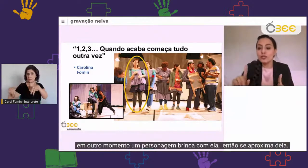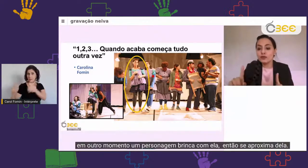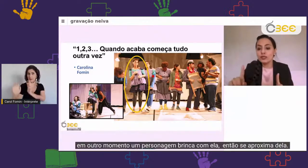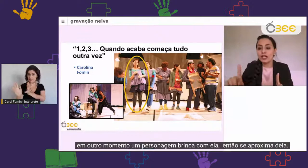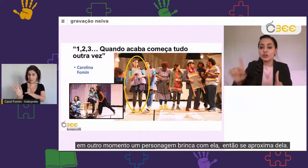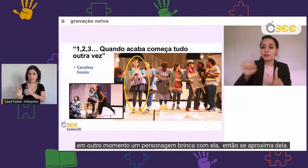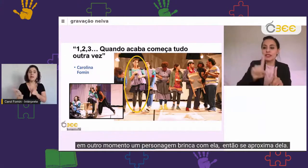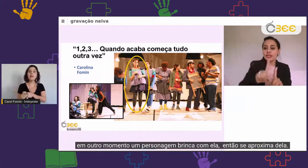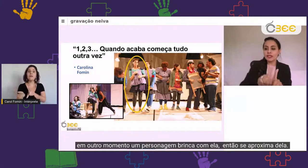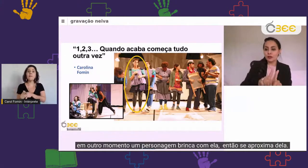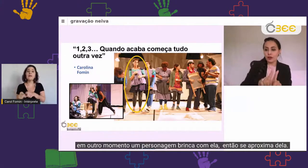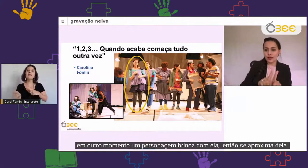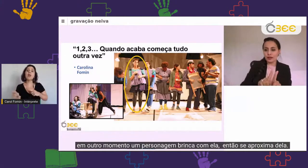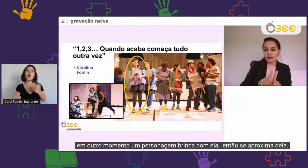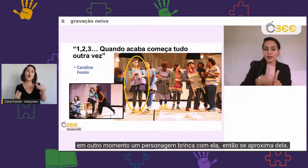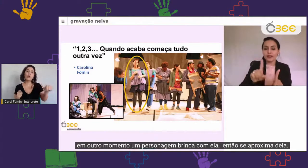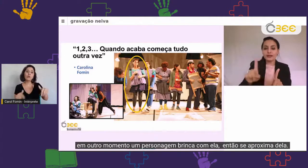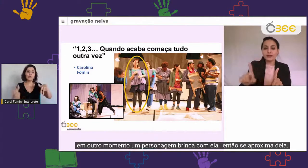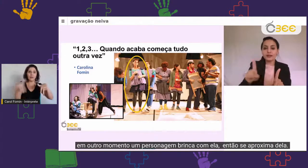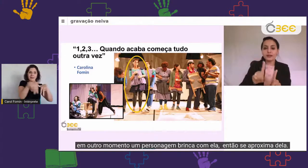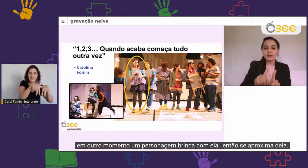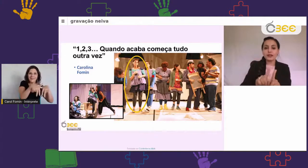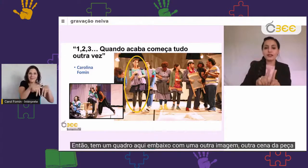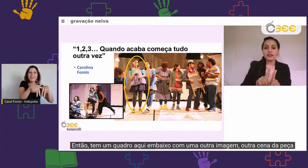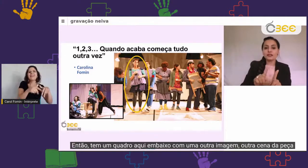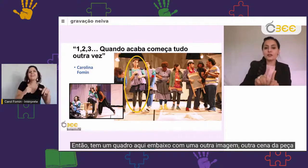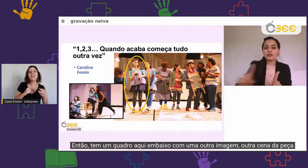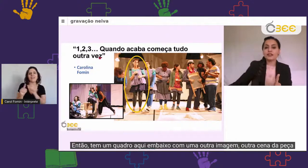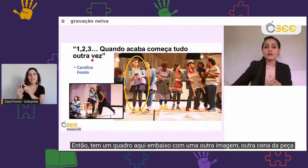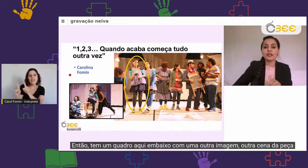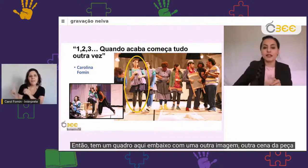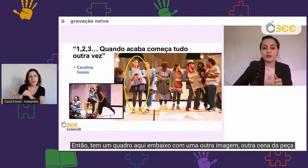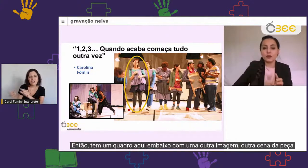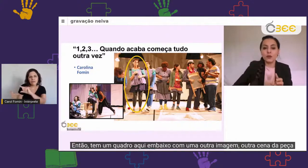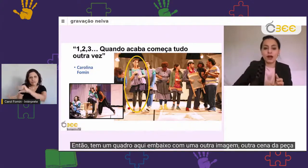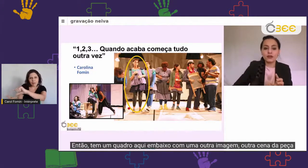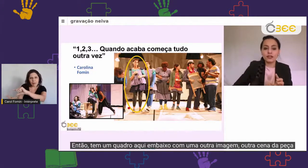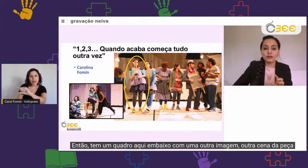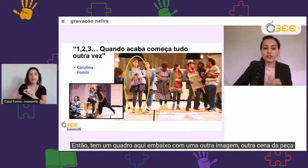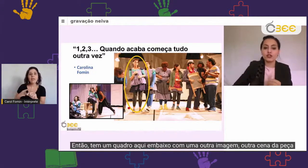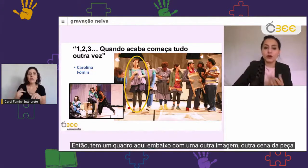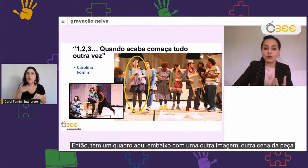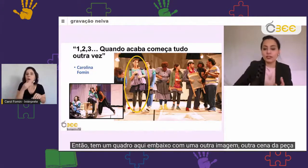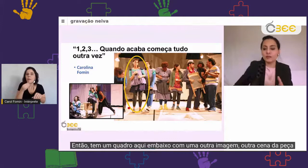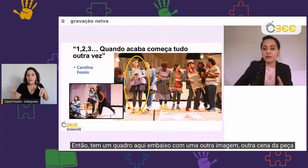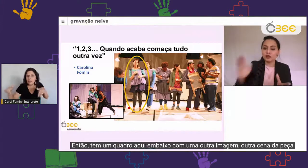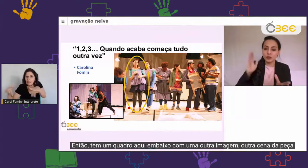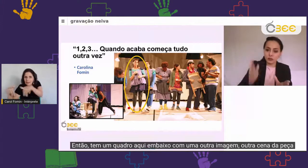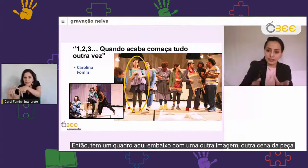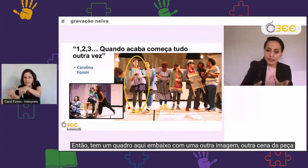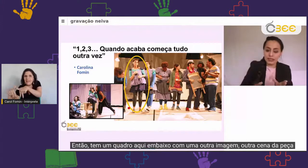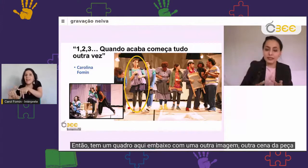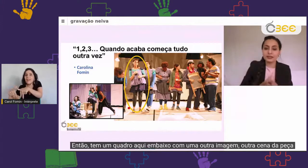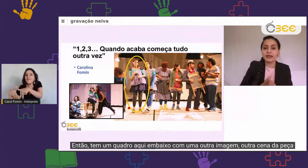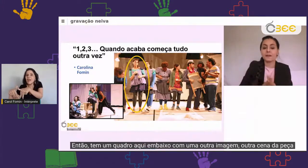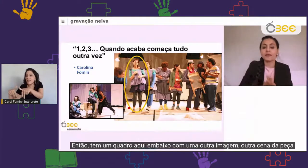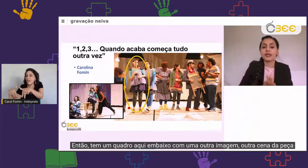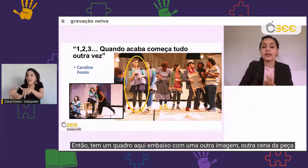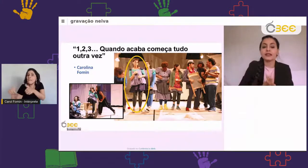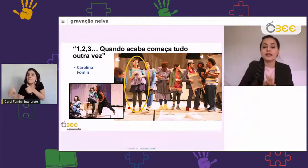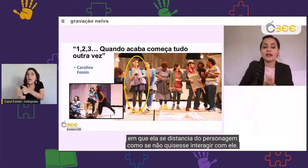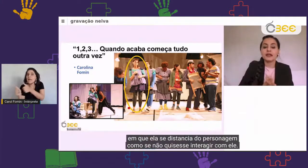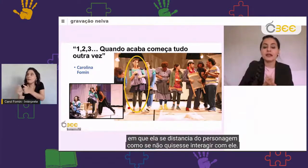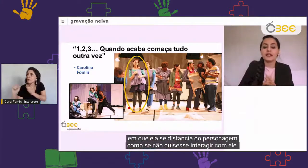momento um personagem brinca com ela. Então, se aproxima dela. Eu tenho um quadro aqui embaixo com uma outra imagem, uma outra cena